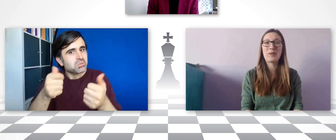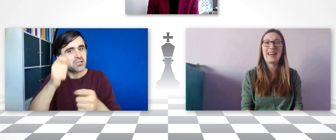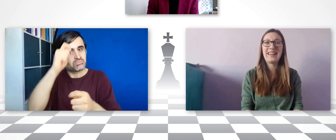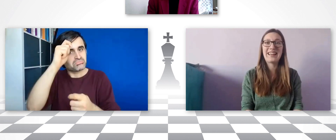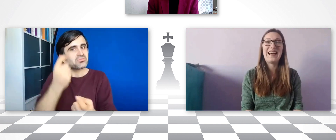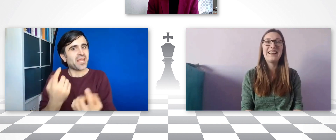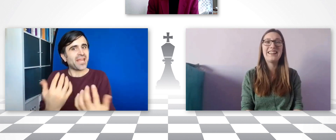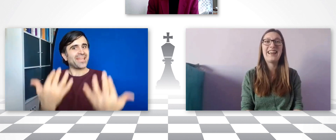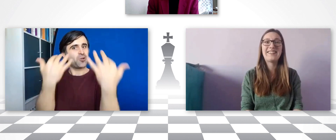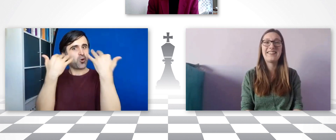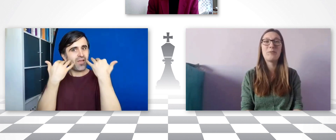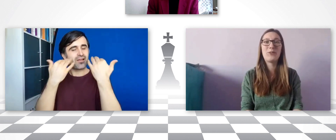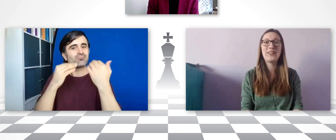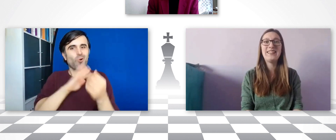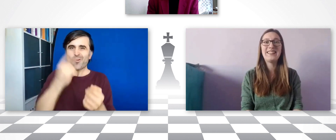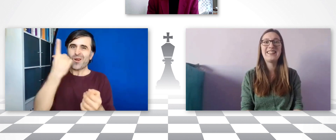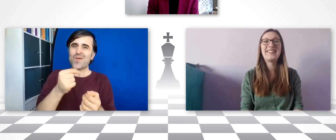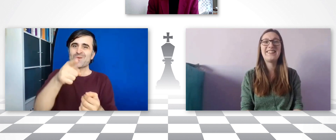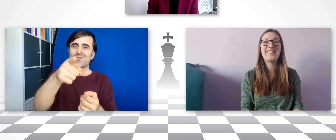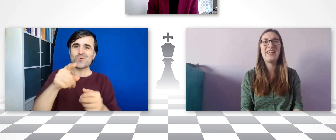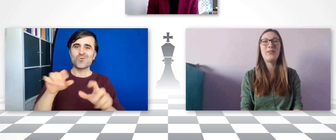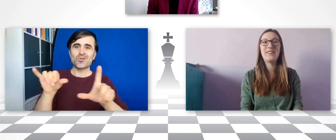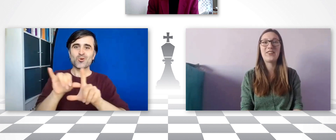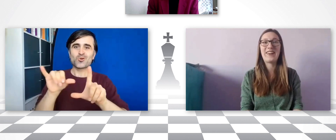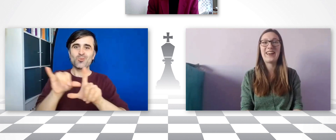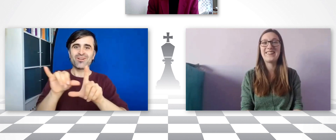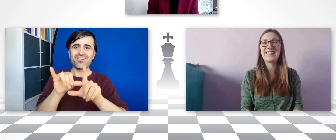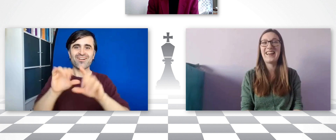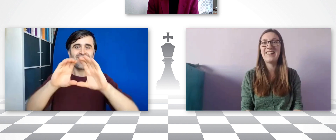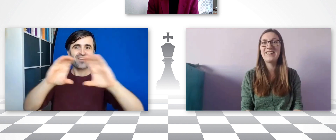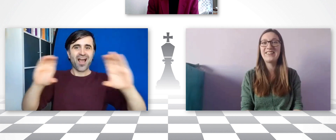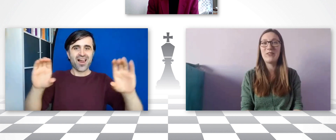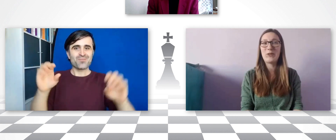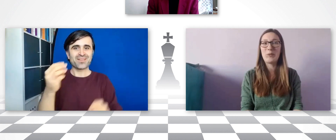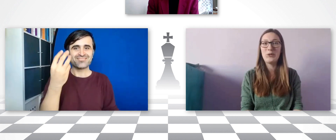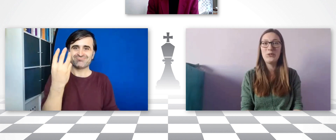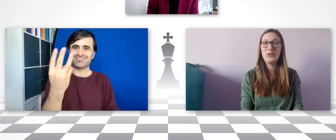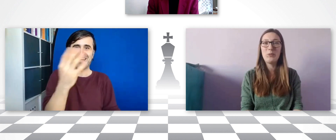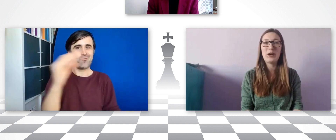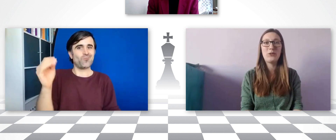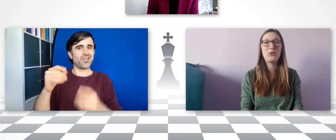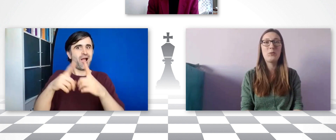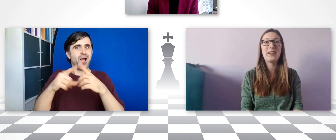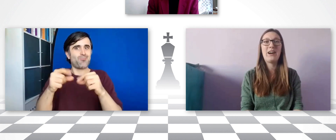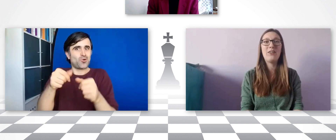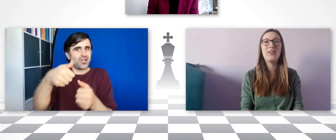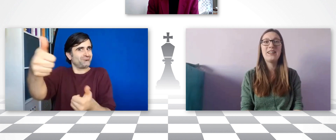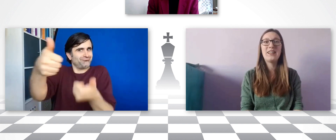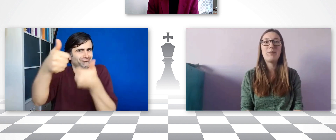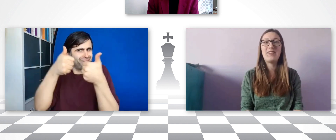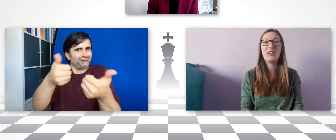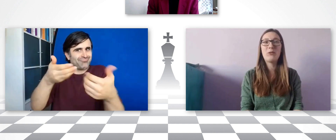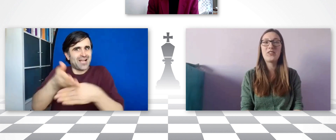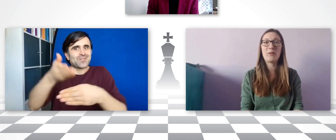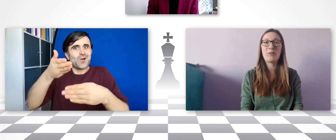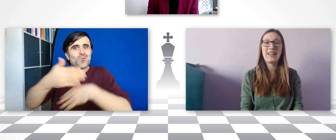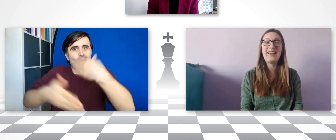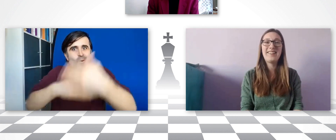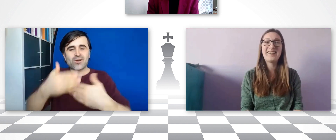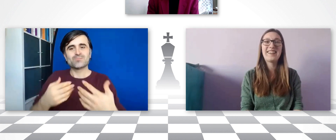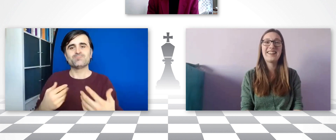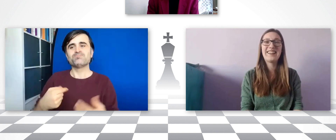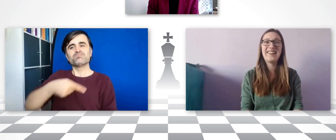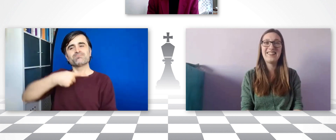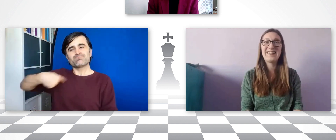heel veel partijen gedaan. Echt heel mooi. Dus heel indrukwekkend. En leuk ook op YouTube, jouw YouTube-kanaal. Met 300